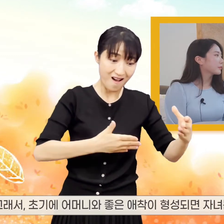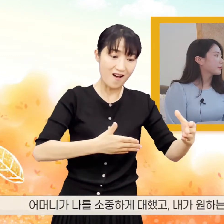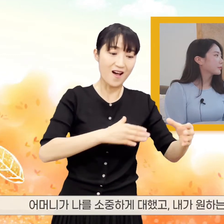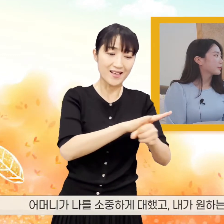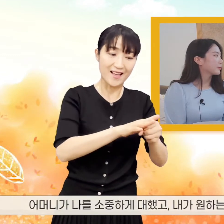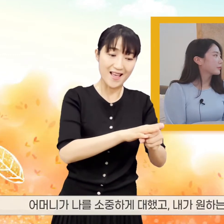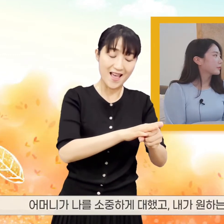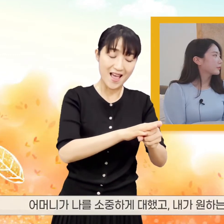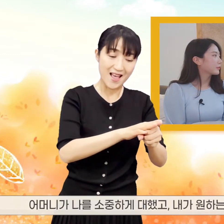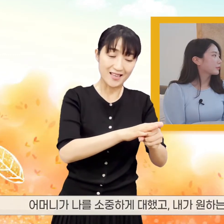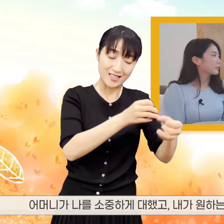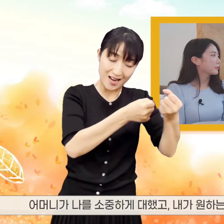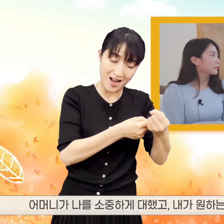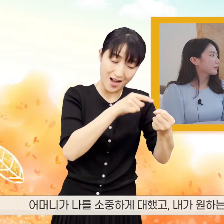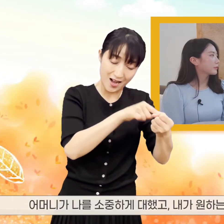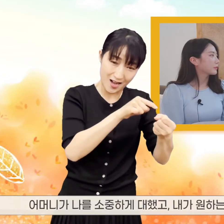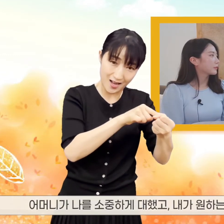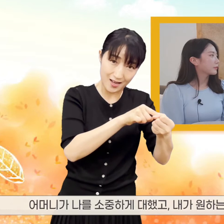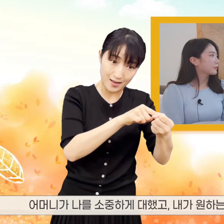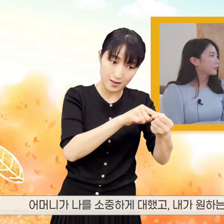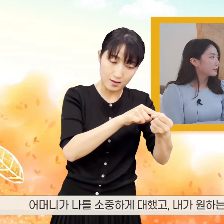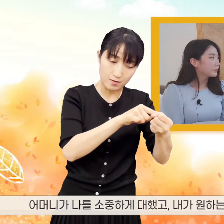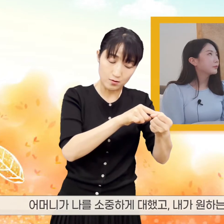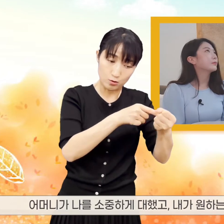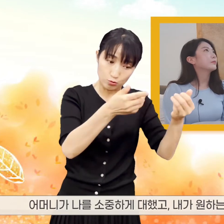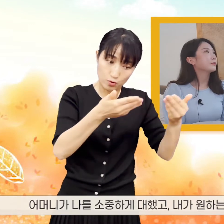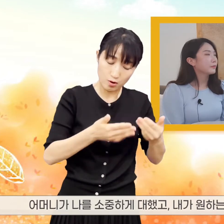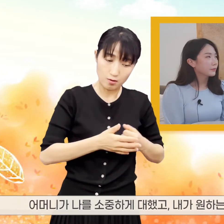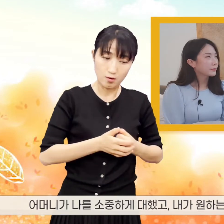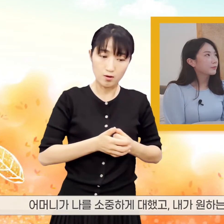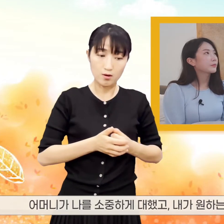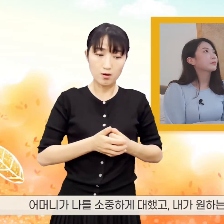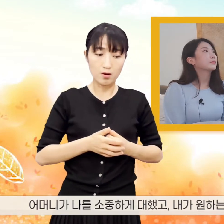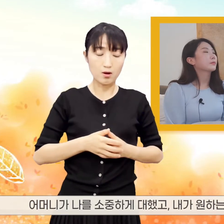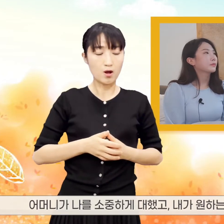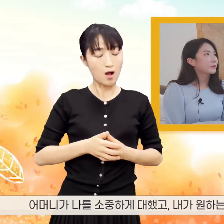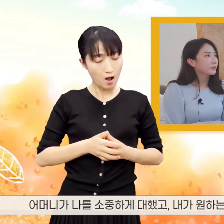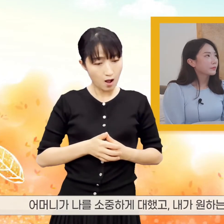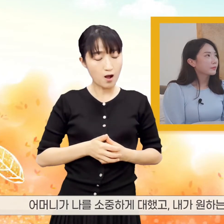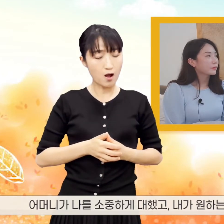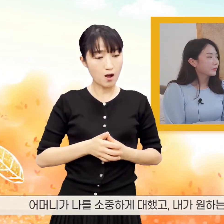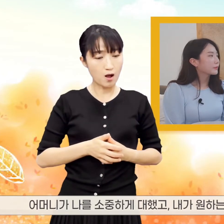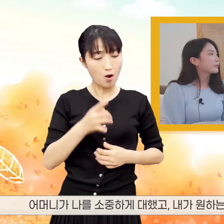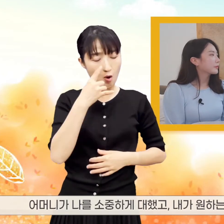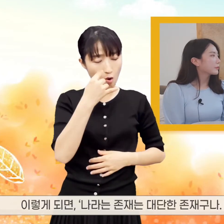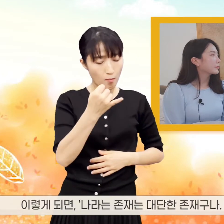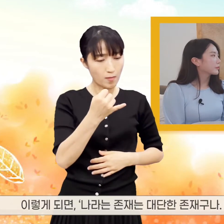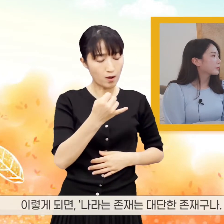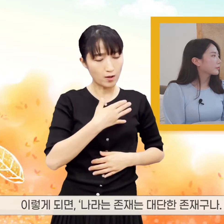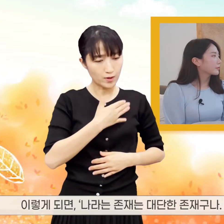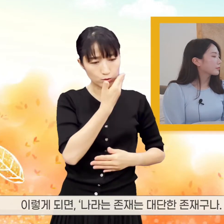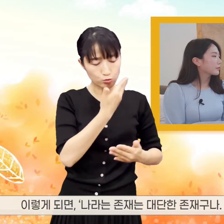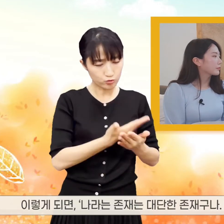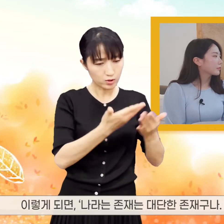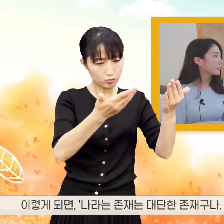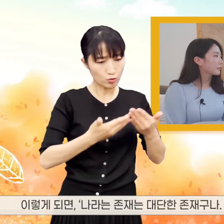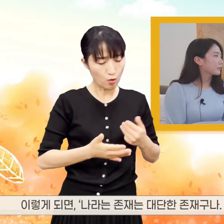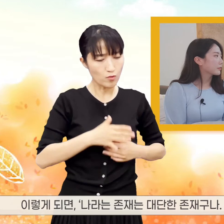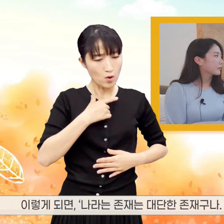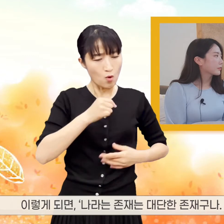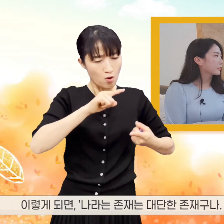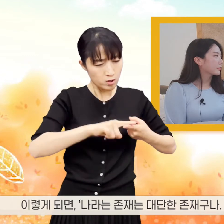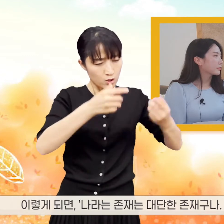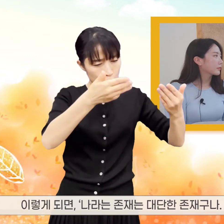거죠. 어머니가 나를 소중하게 대했고, 또 어머니가 내가 원하는 것을 다 충족시켜줬고, 이렇게 되면